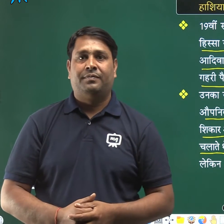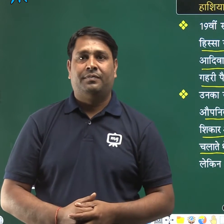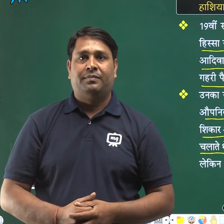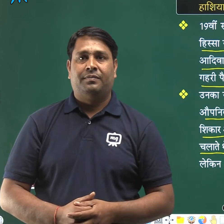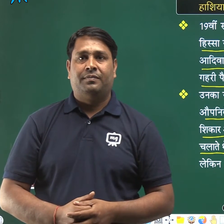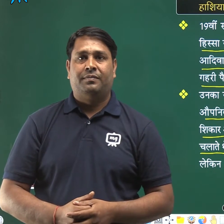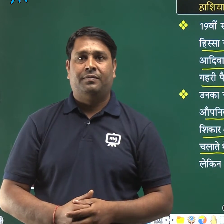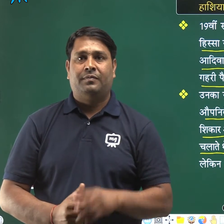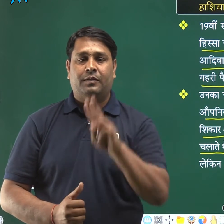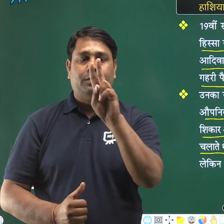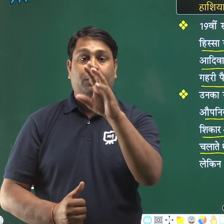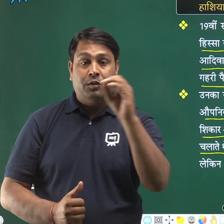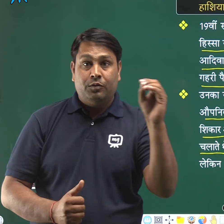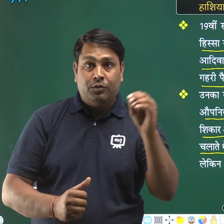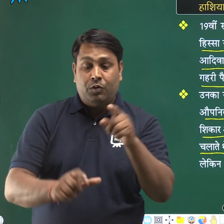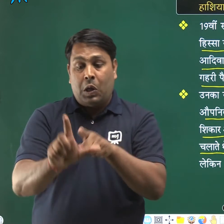200 सालों में आए